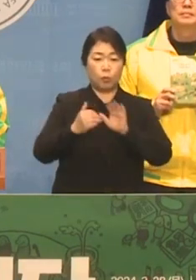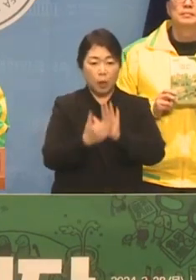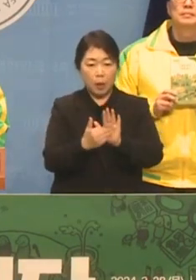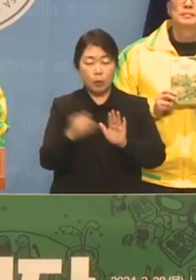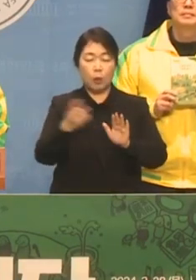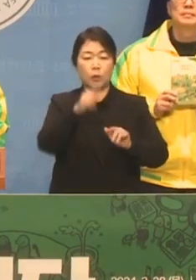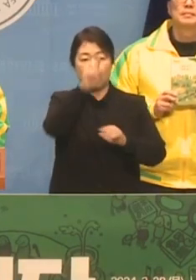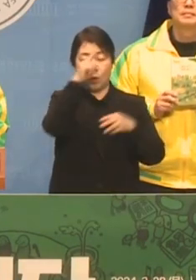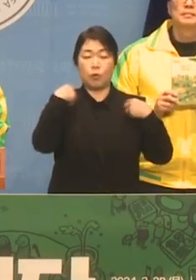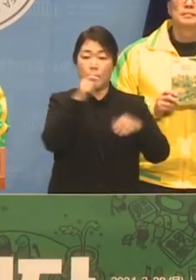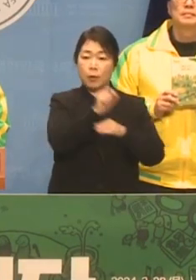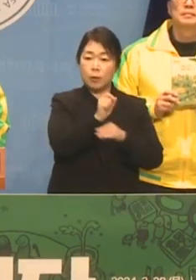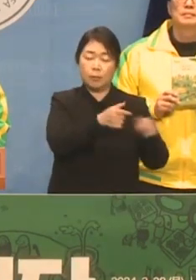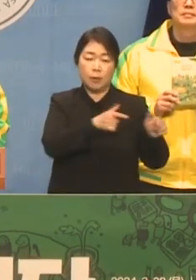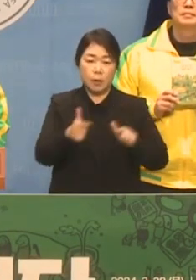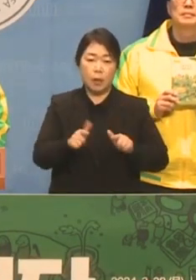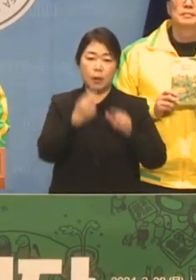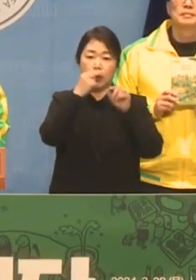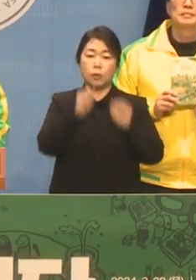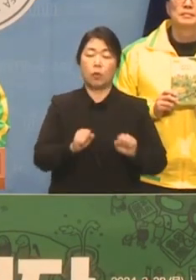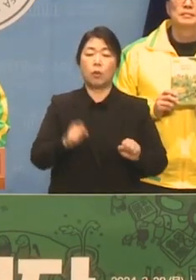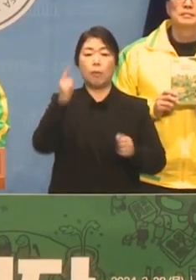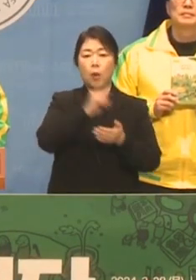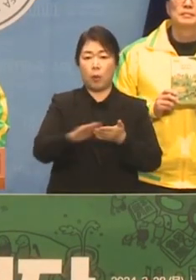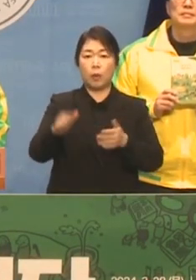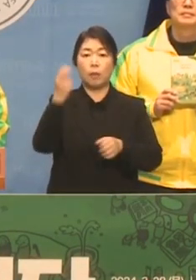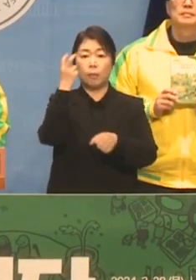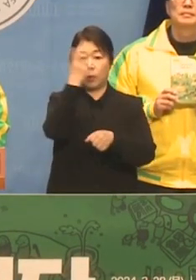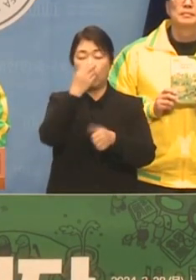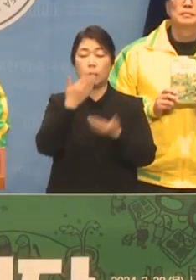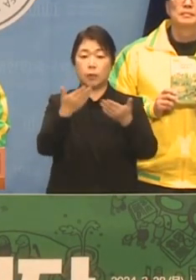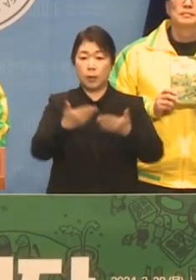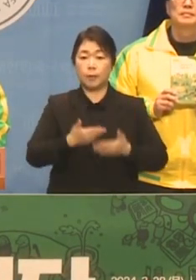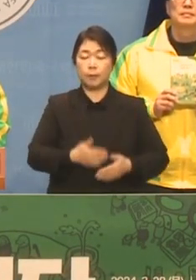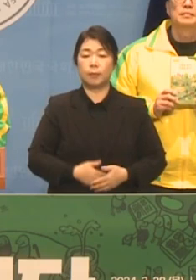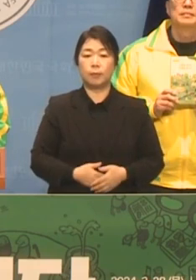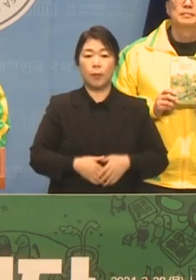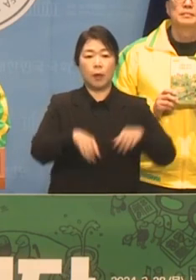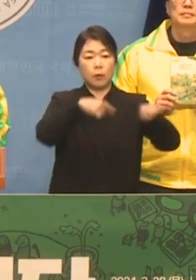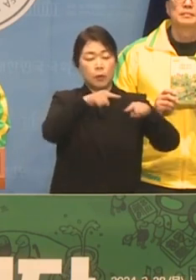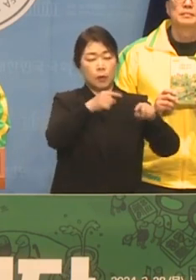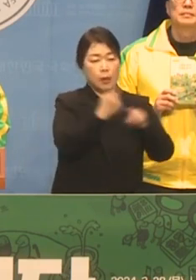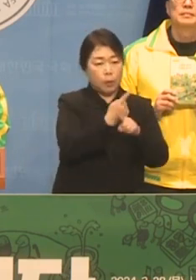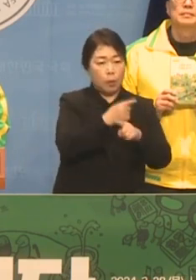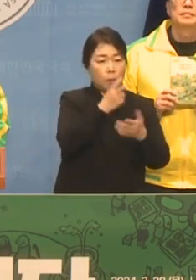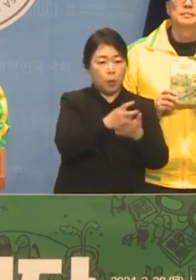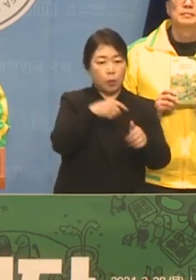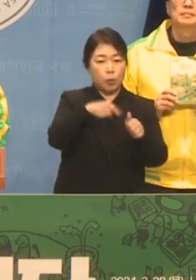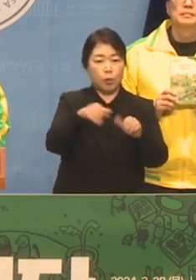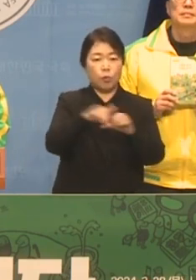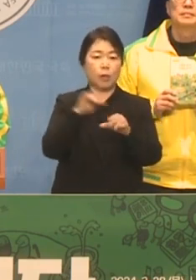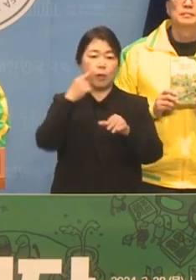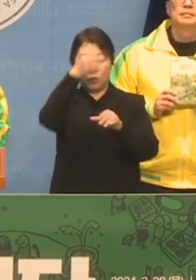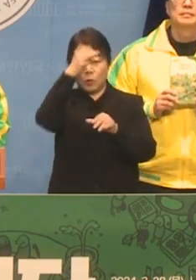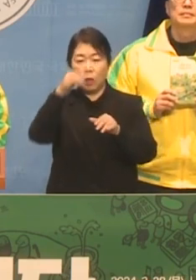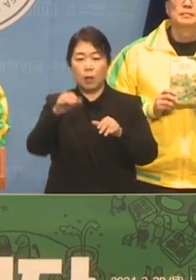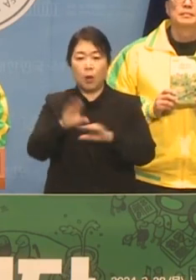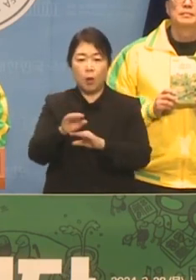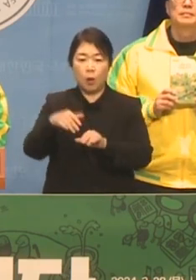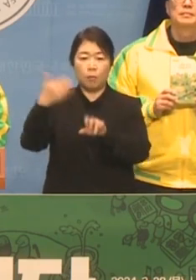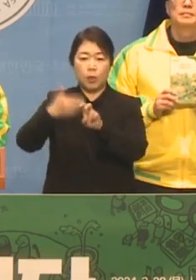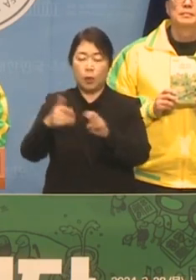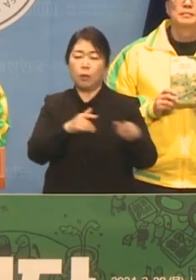정보 행정 등 우리의 생존을 평화롭게 지킵니다 마지막으로 정치개혁 사법 교육 문화예술 언론 미디어 등